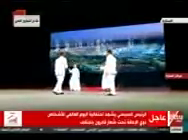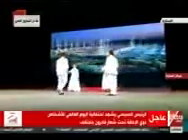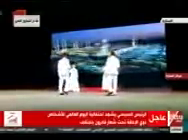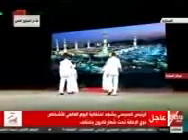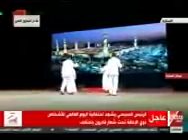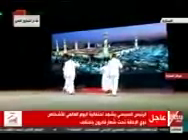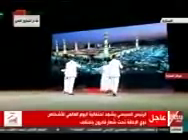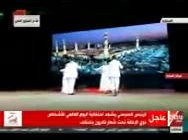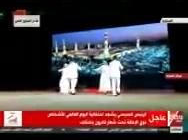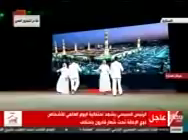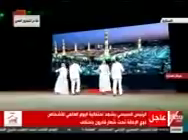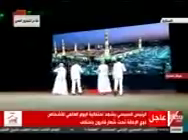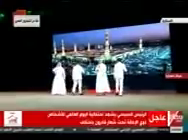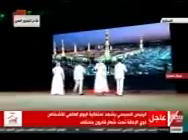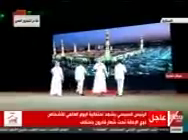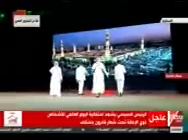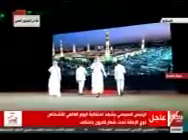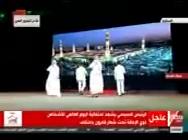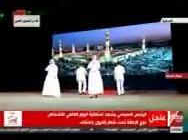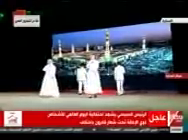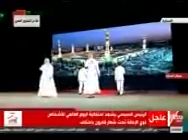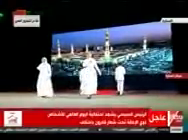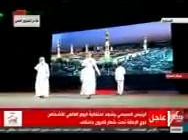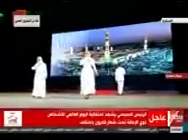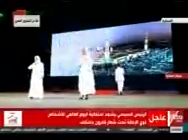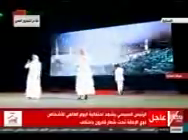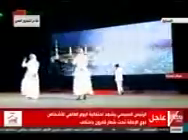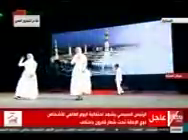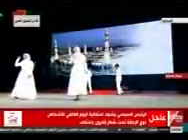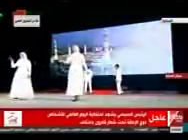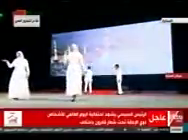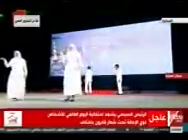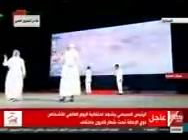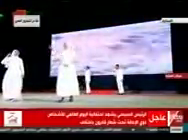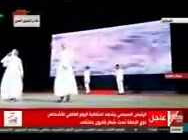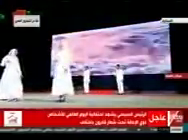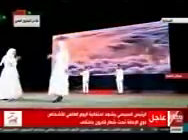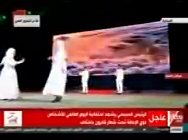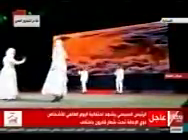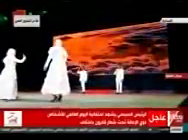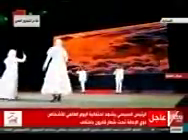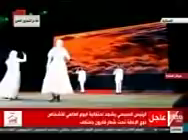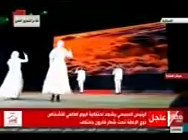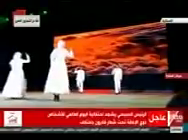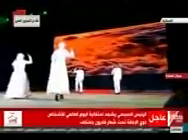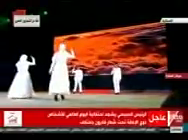الله. السلام عليك يا حبيبي يا نبي